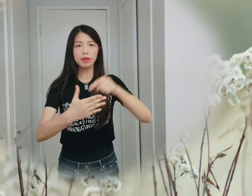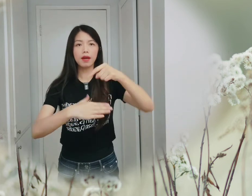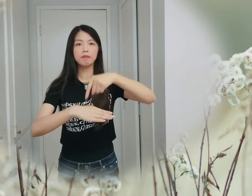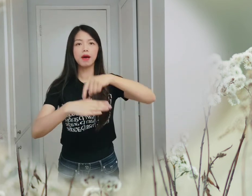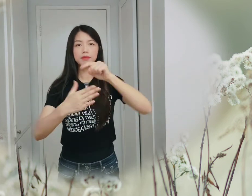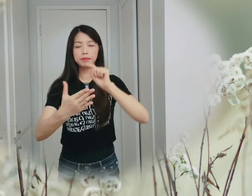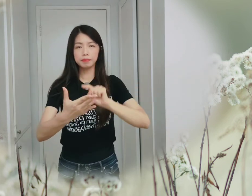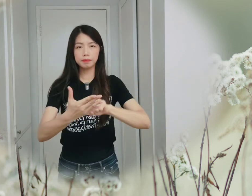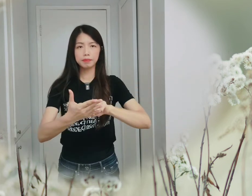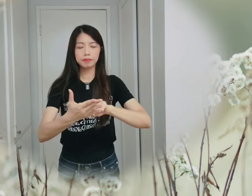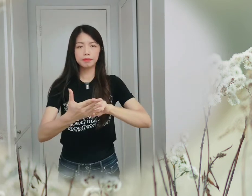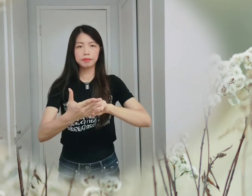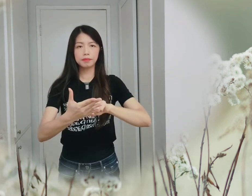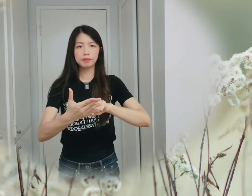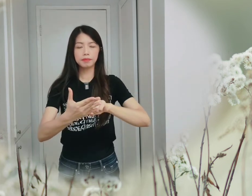수어가 됩니다. 마음.